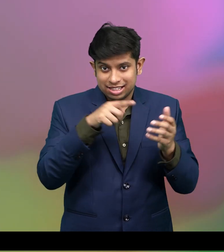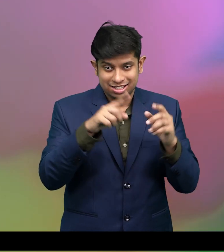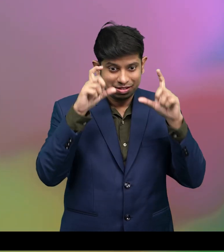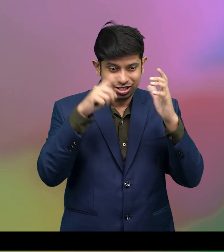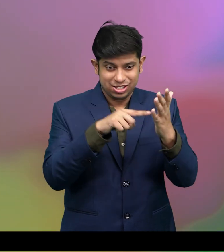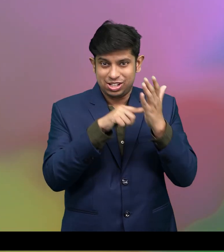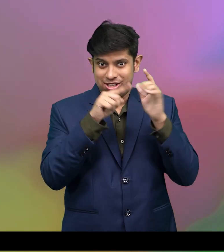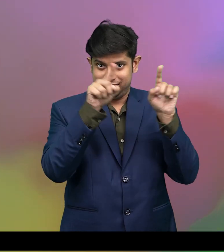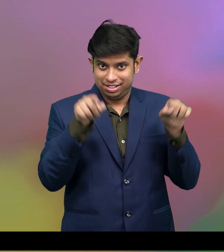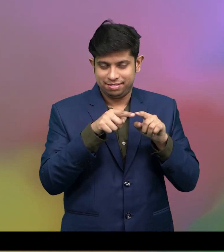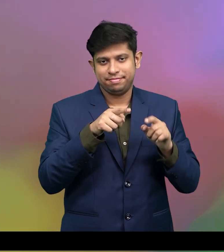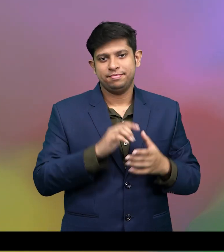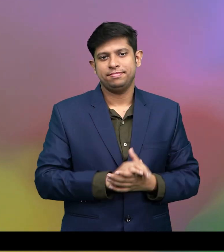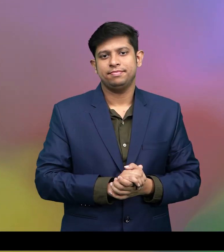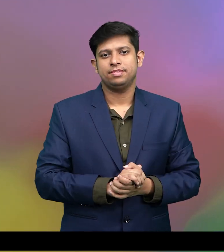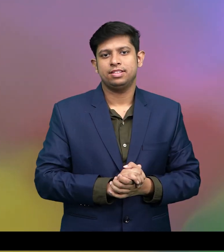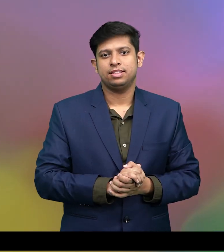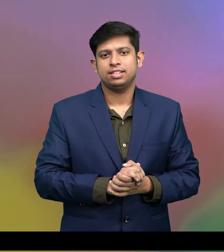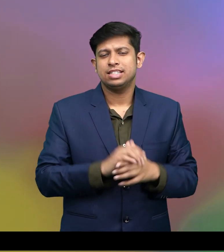Properties प्रतिमा of the image.